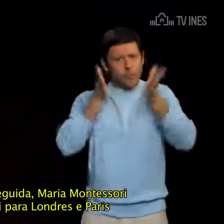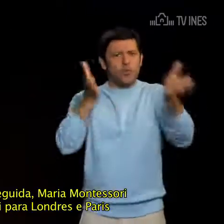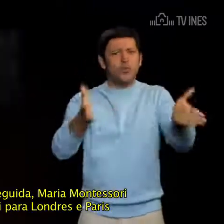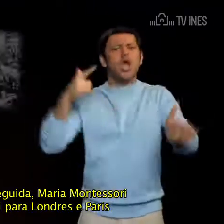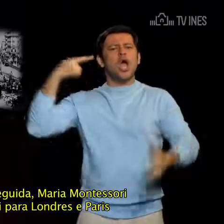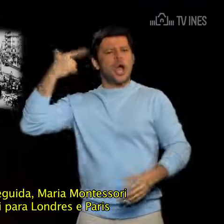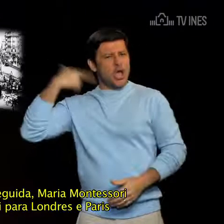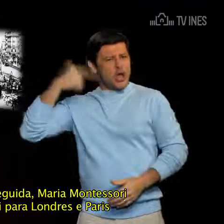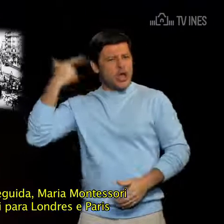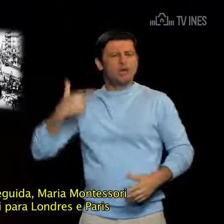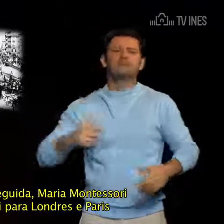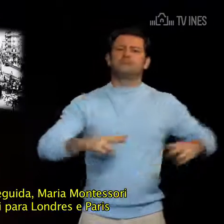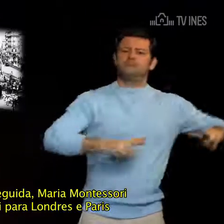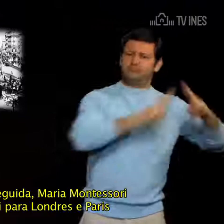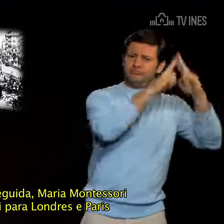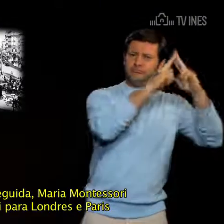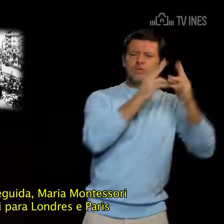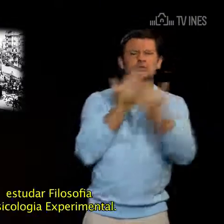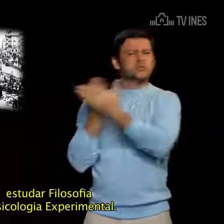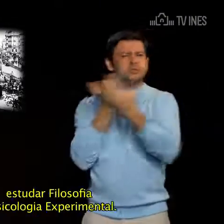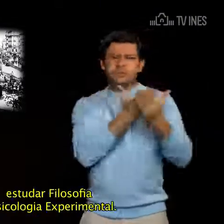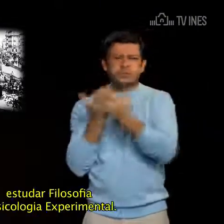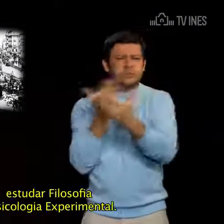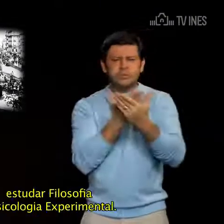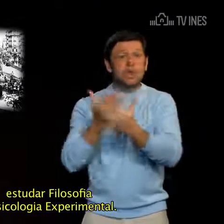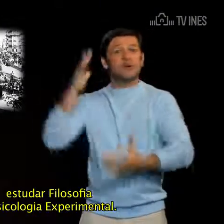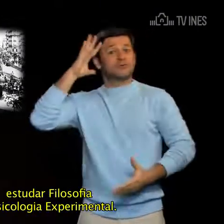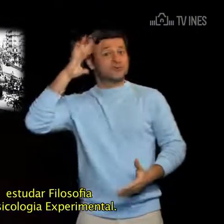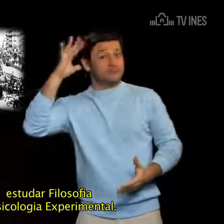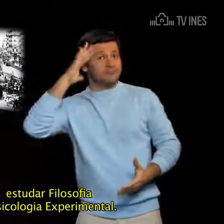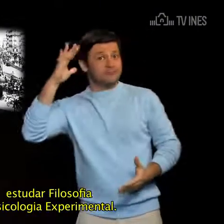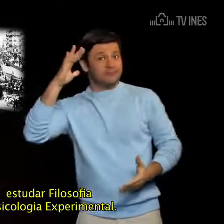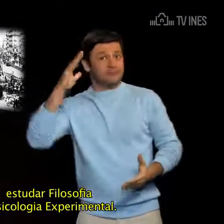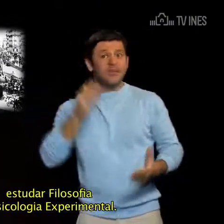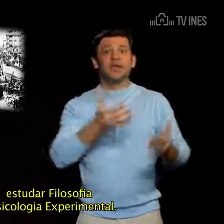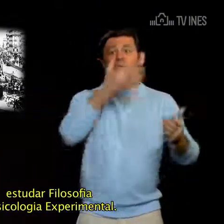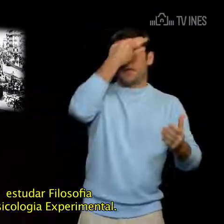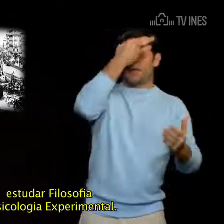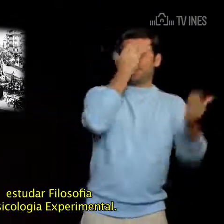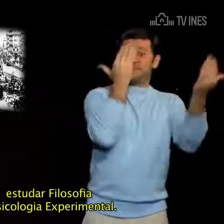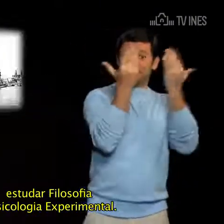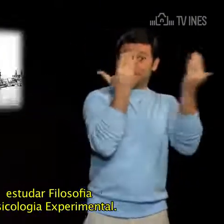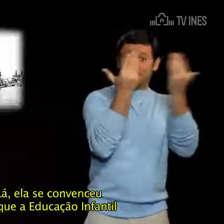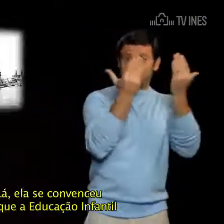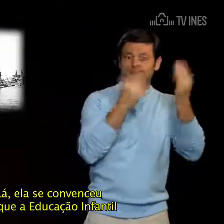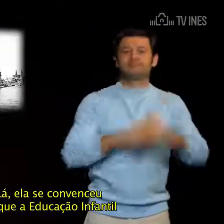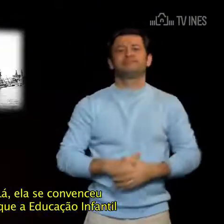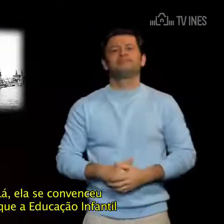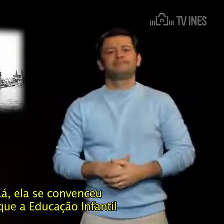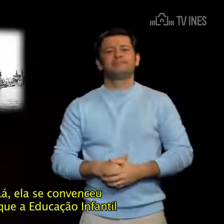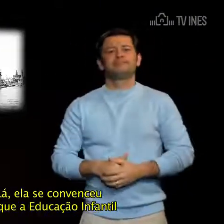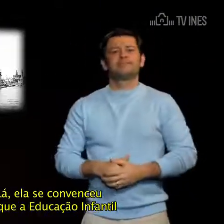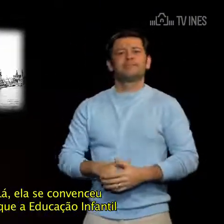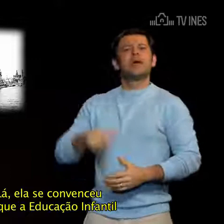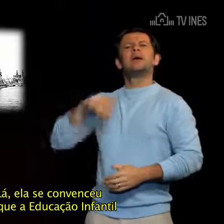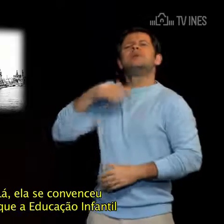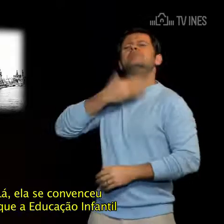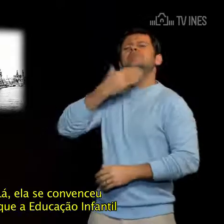Maria Montessori foi para Londres e Paris estudar filosofia e psicologia experimental. Lá, ela se convenceu de que a